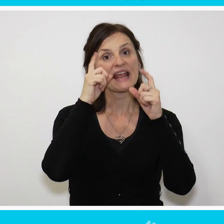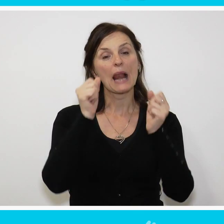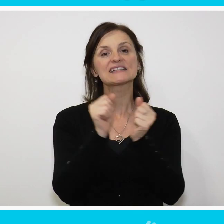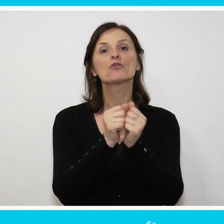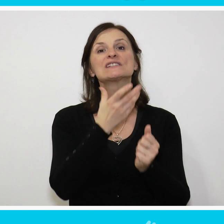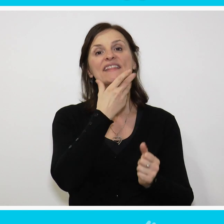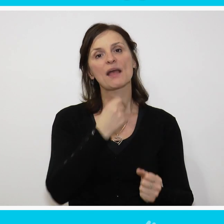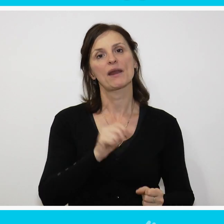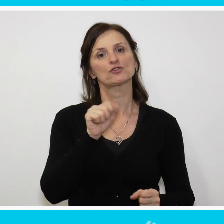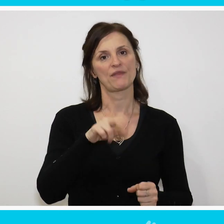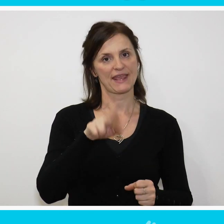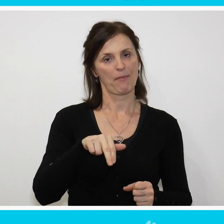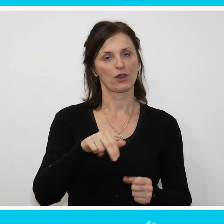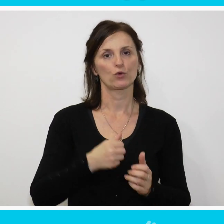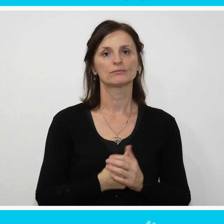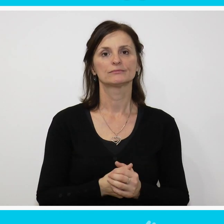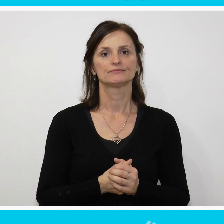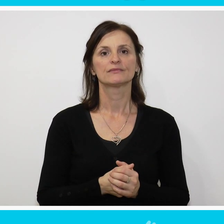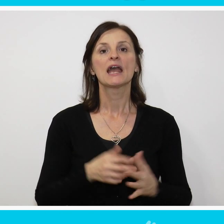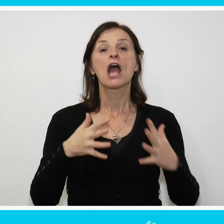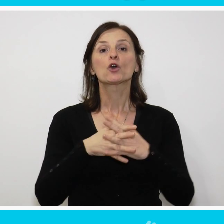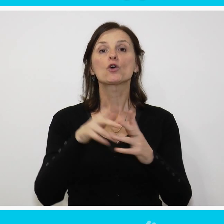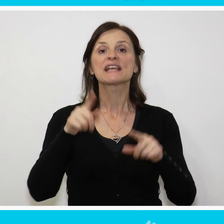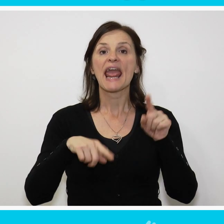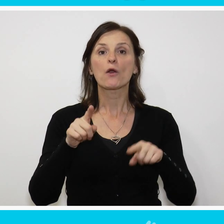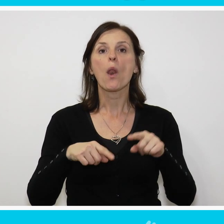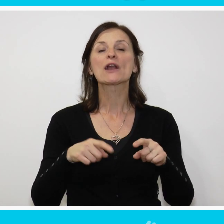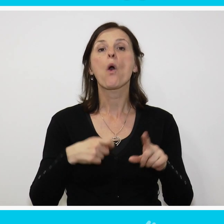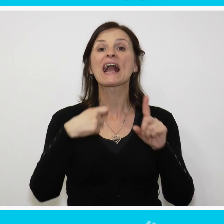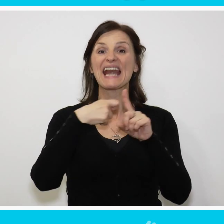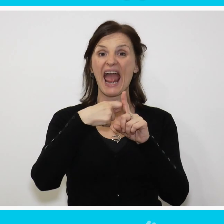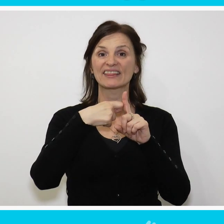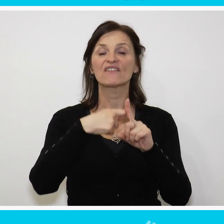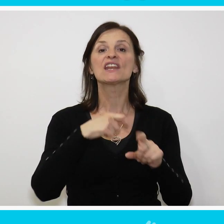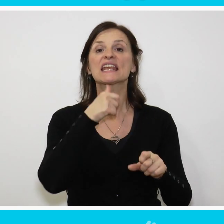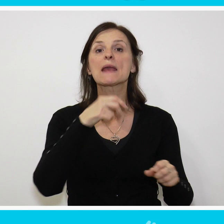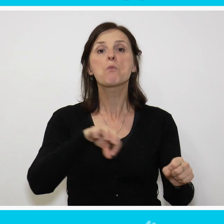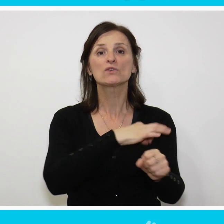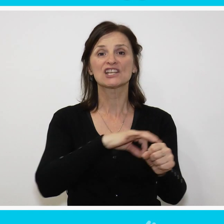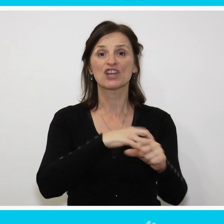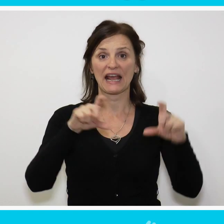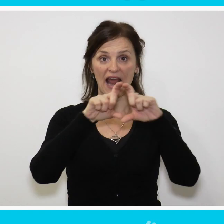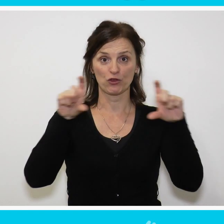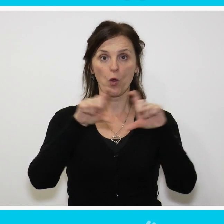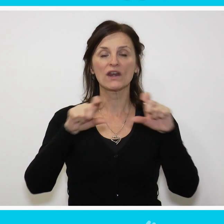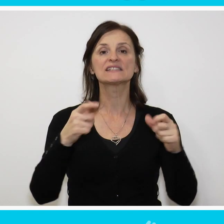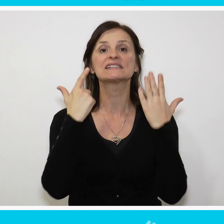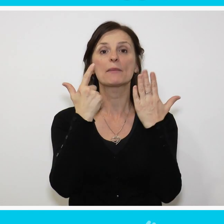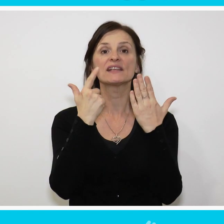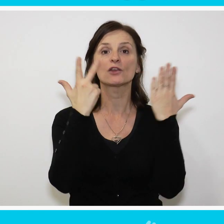budu slikali sad za brada da imaju. Kroz nekoliko kreativnih i muzičkih